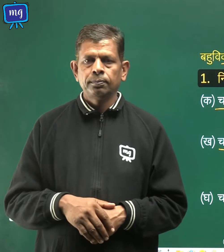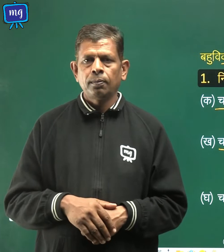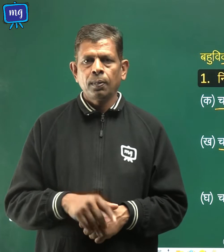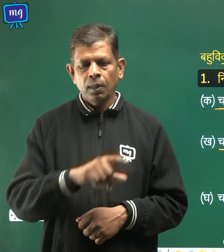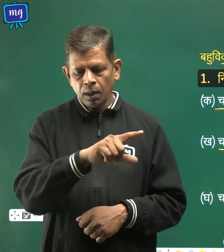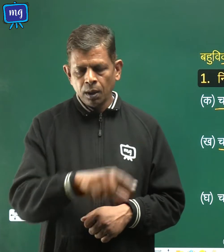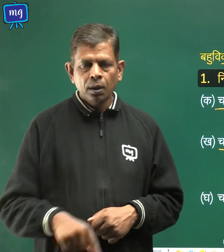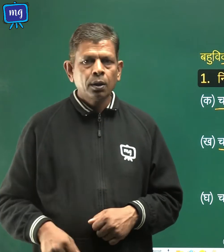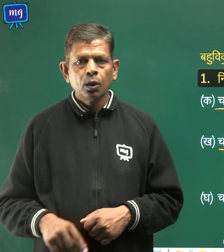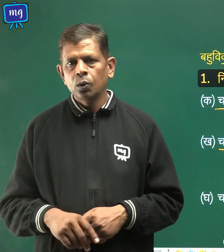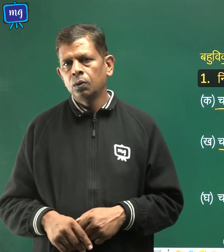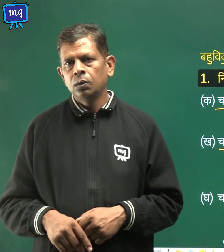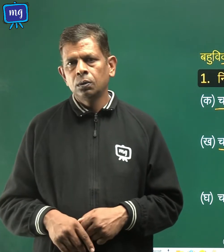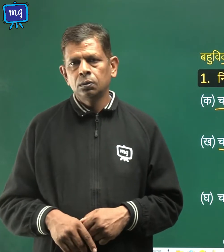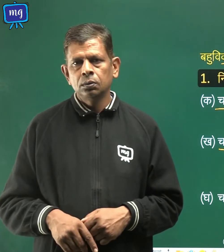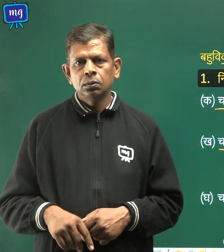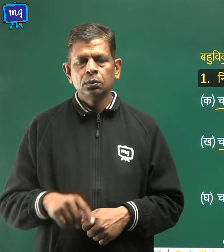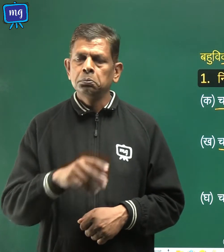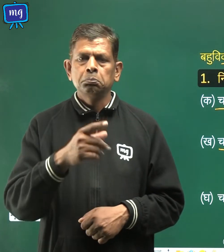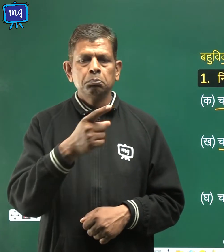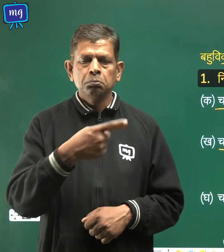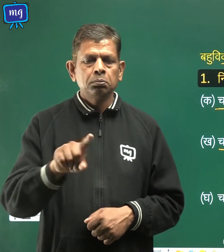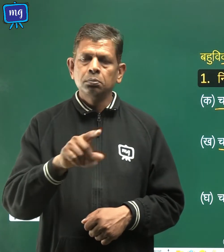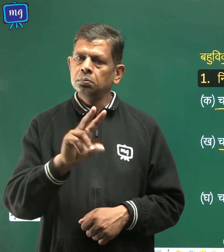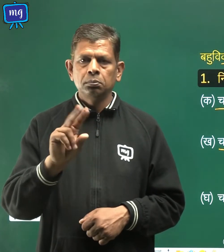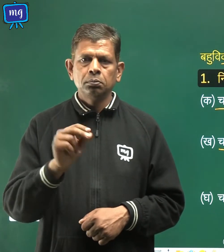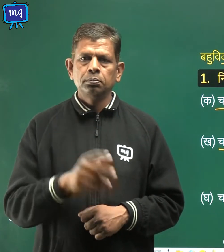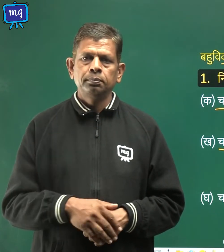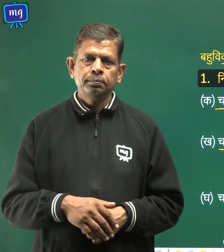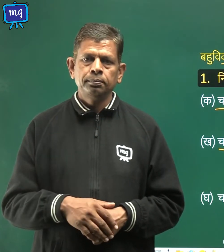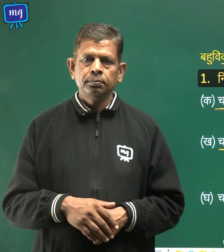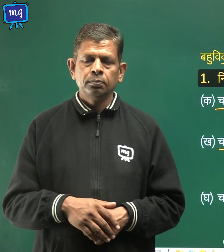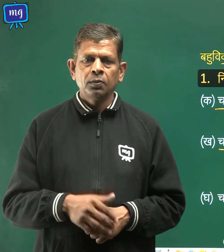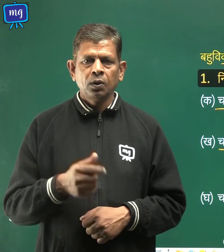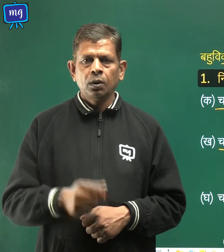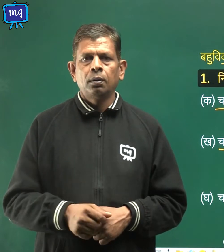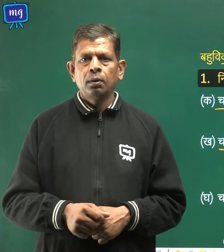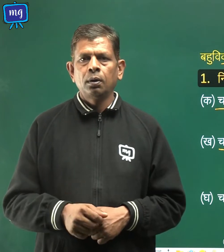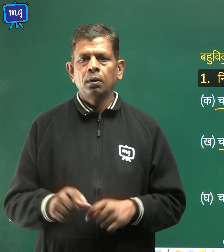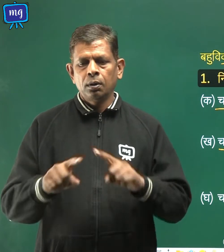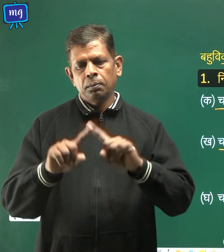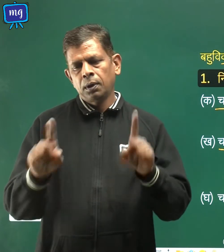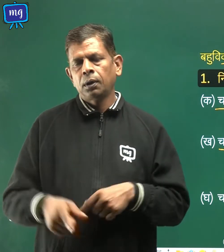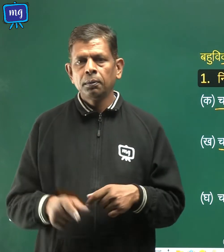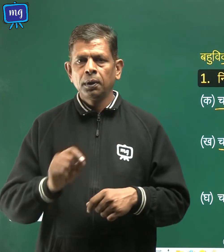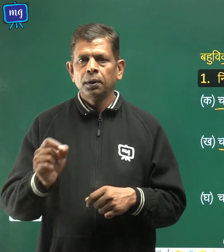बाकी ये दोनों सही नहीं हैं। तो हम यहाँ ब्रैकेट में